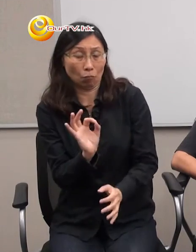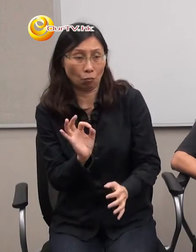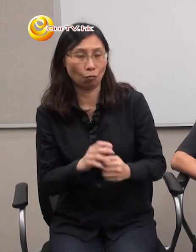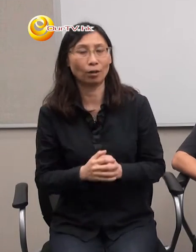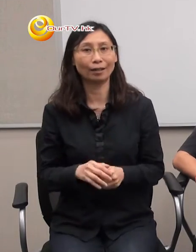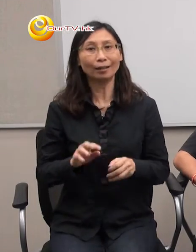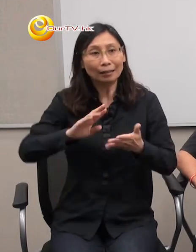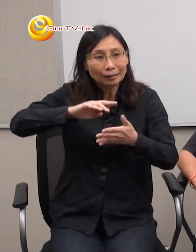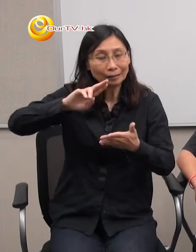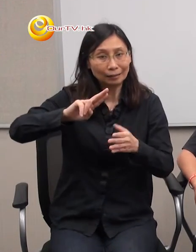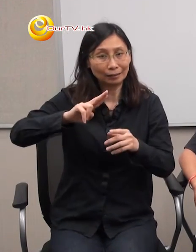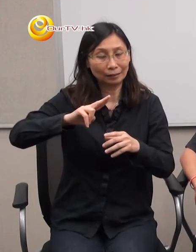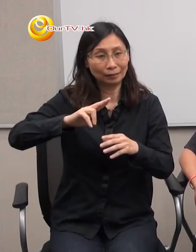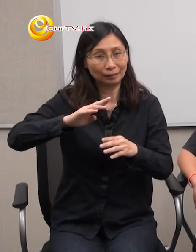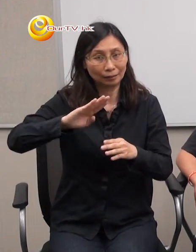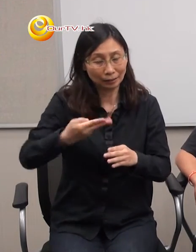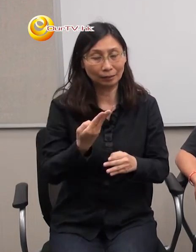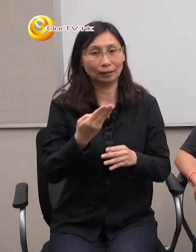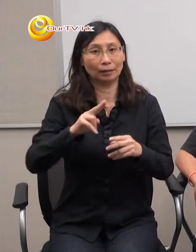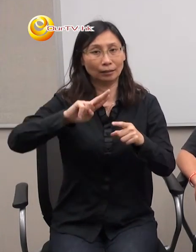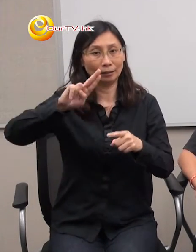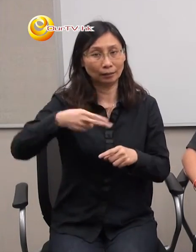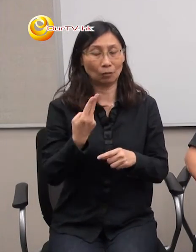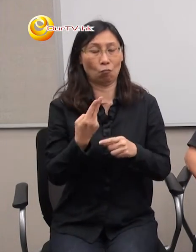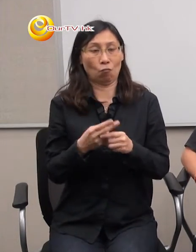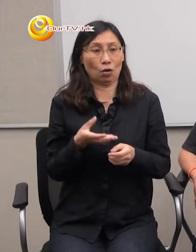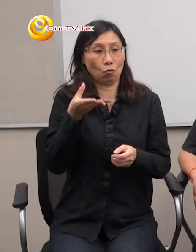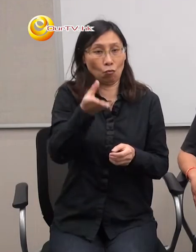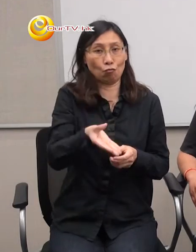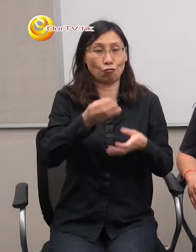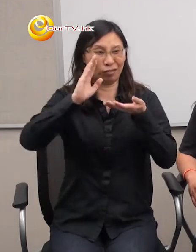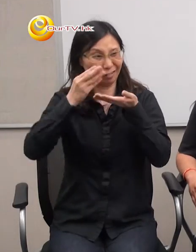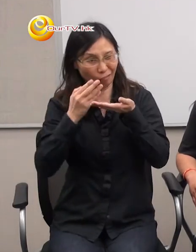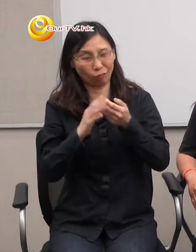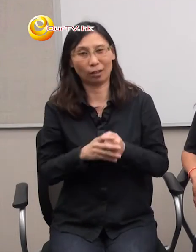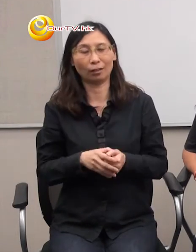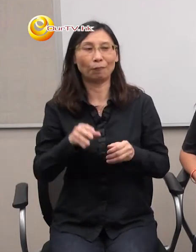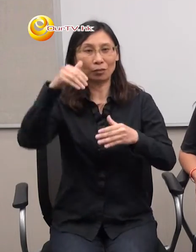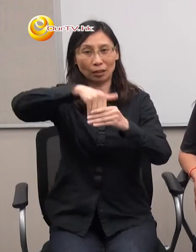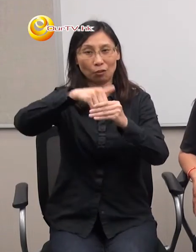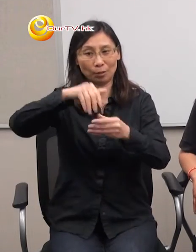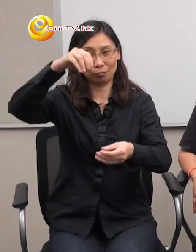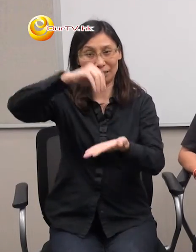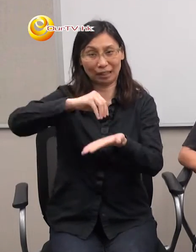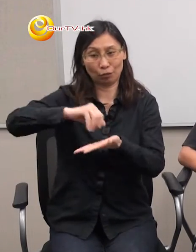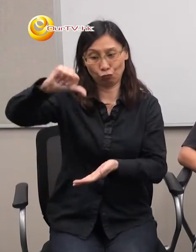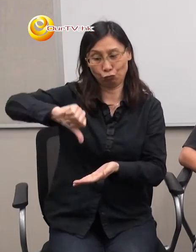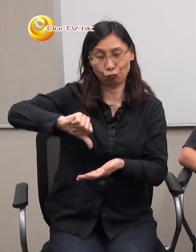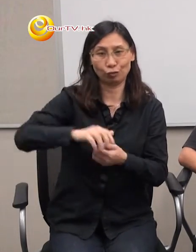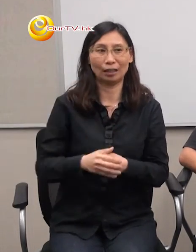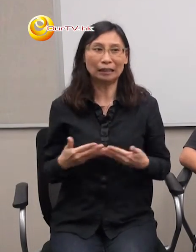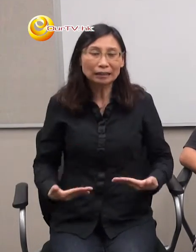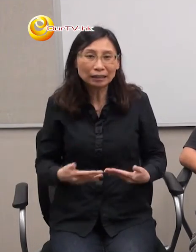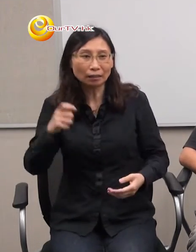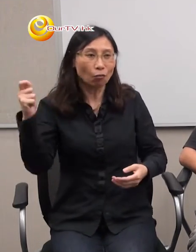去飲咧，係會即係投票輸噶嘛。咁所以佢咧就要急急剪布。咁實際上面而家亦都